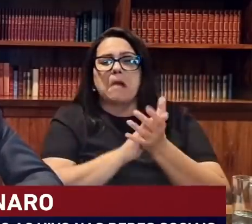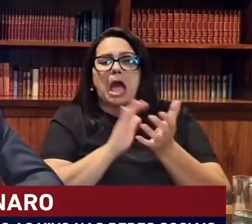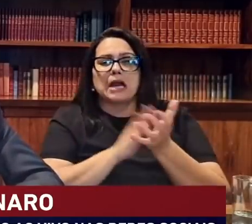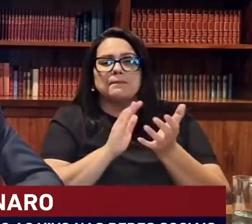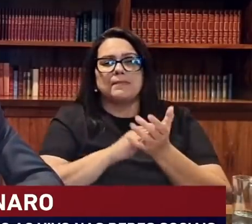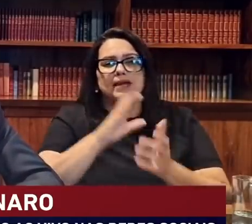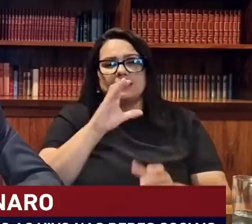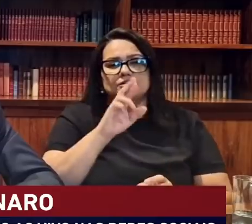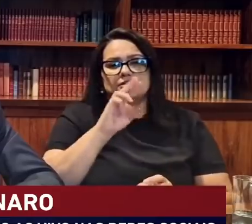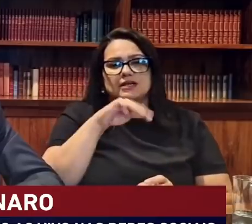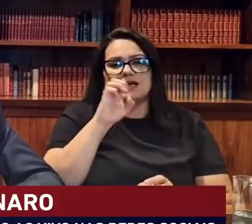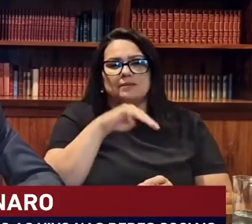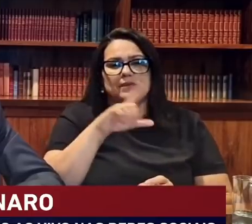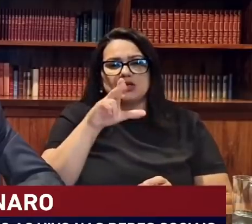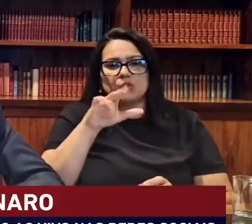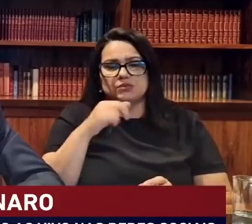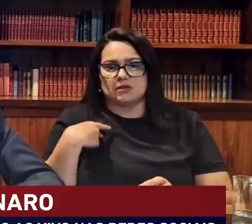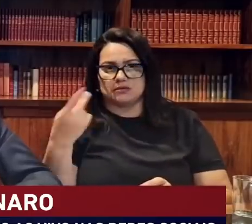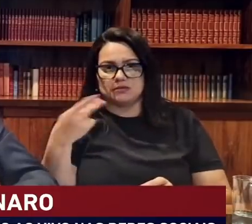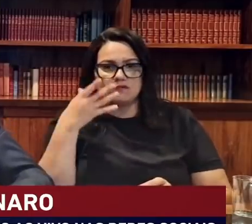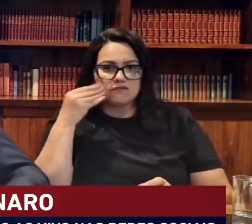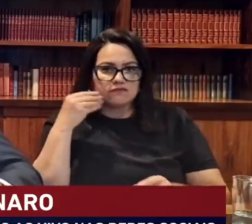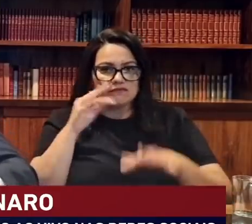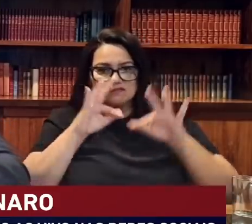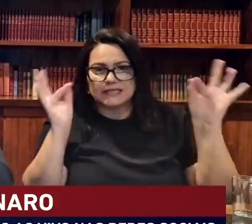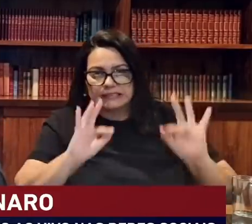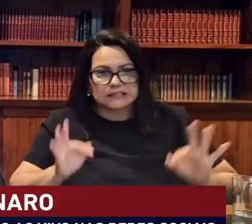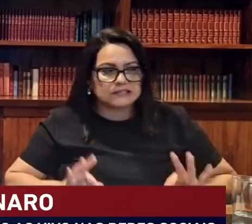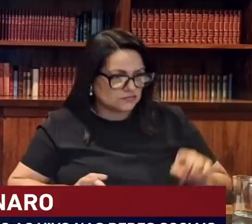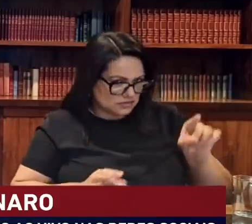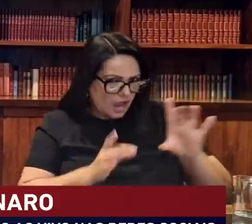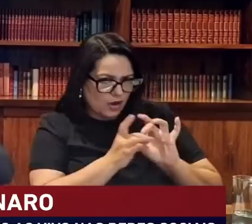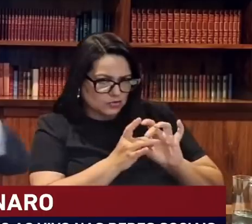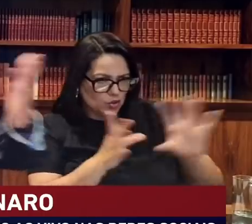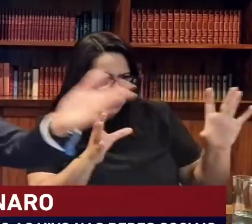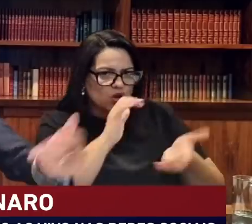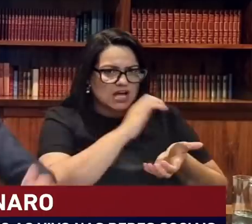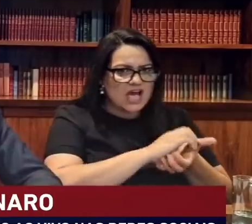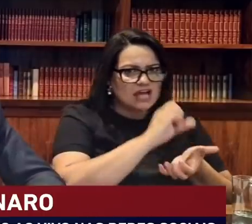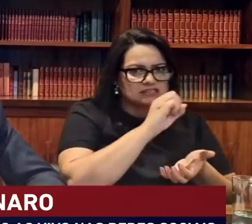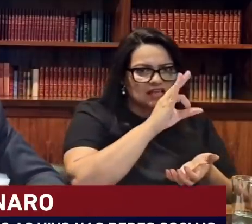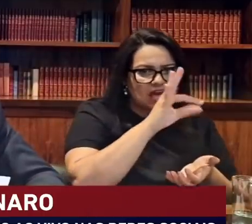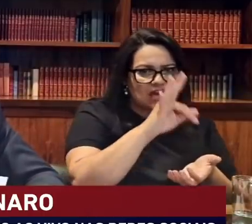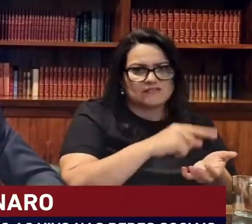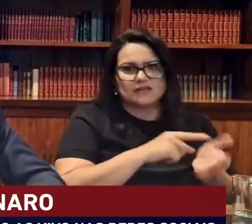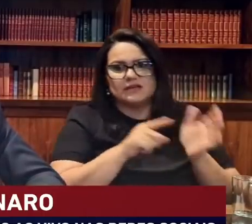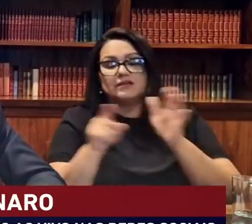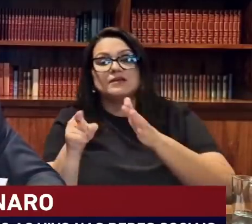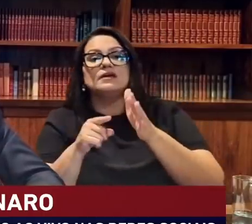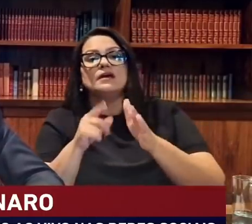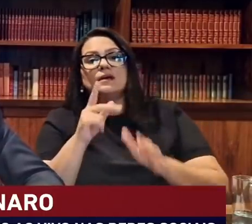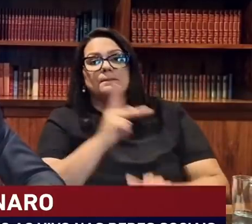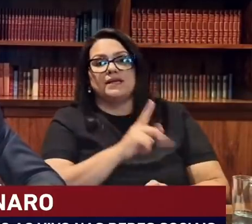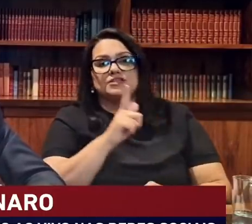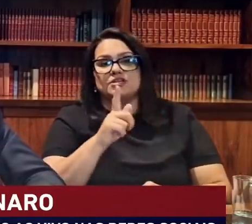E o Milton também está muito feliz com essa autorização que o Supremo deu para o Procurador-Geral da República,